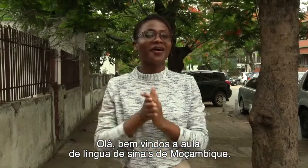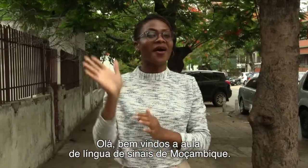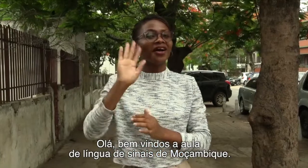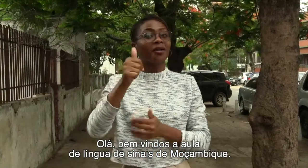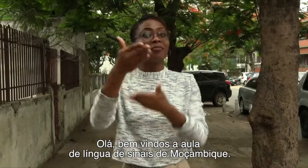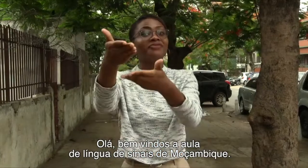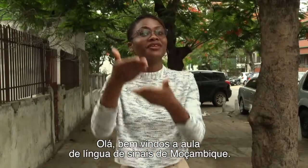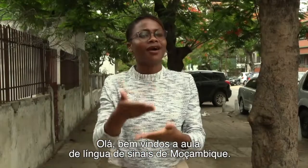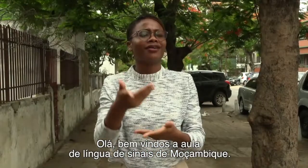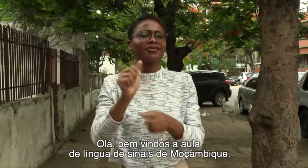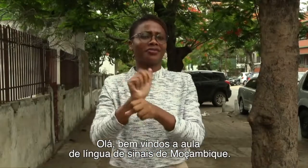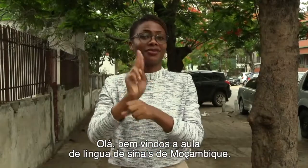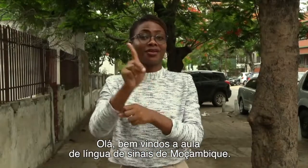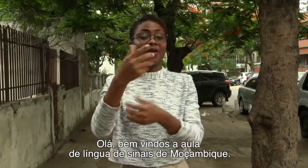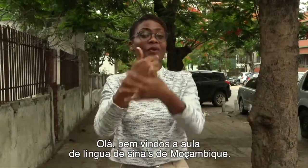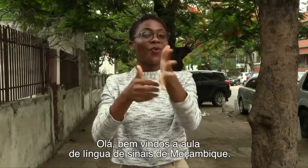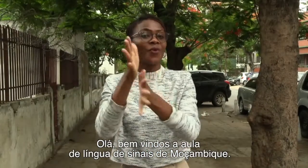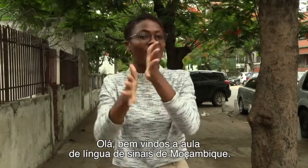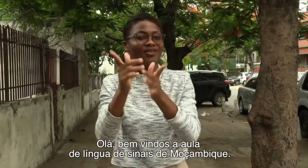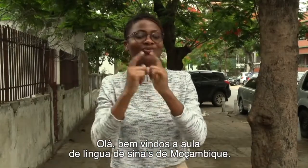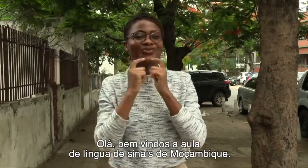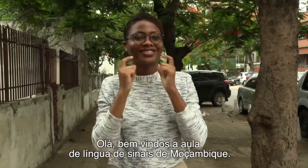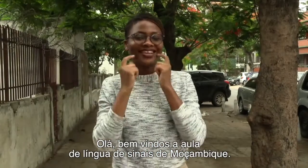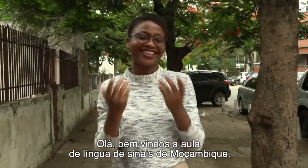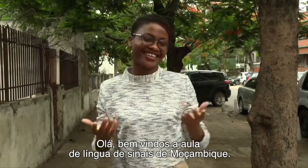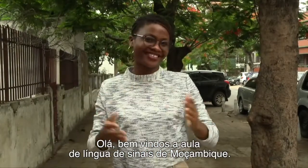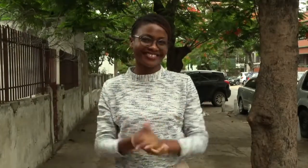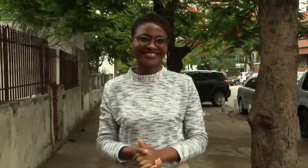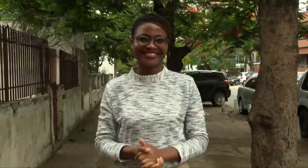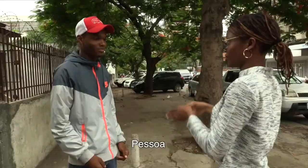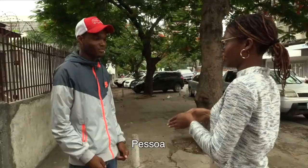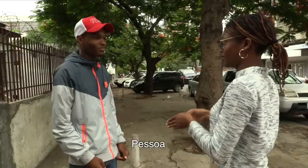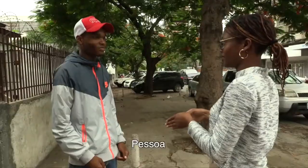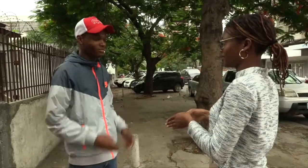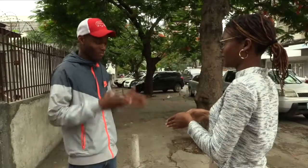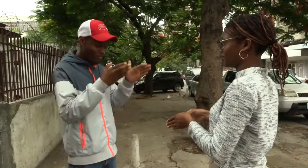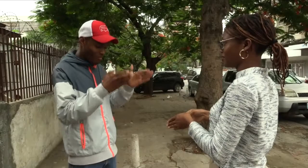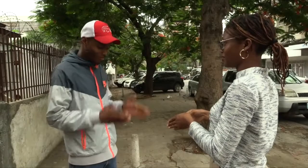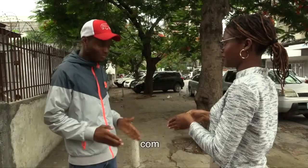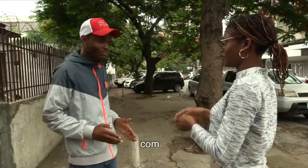Olá, bem-vindos à aula de Língua de Sinais de Moçambique. Pessoa com